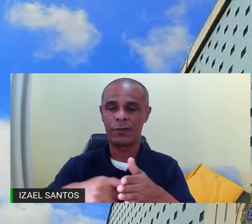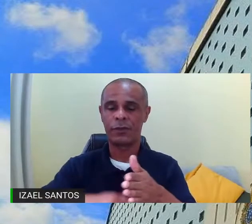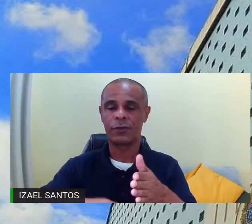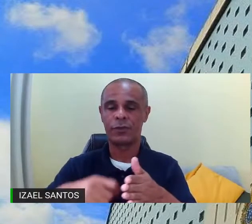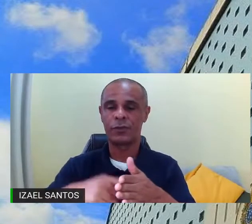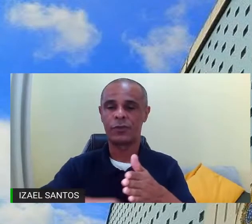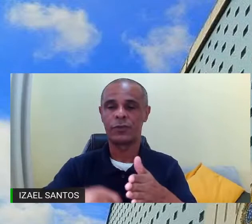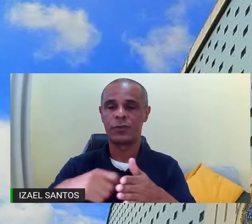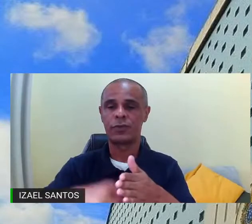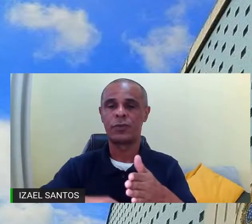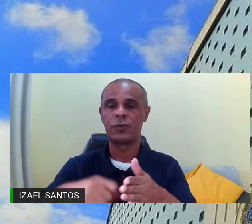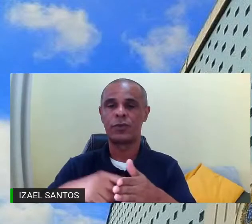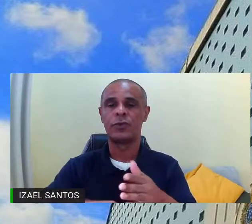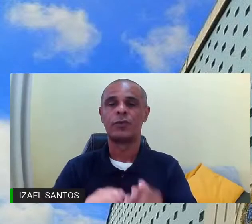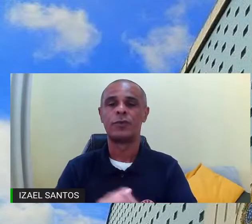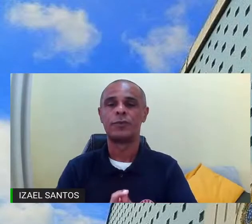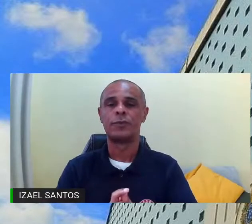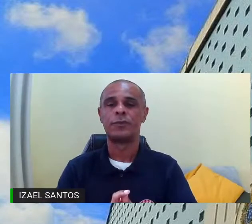profissional e tecnológica.